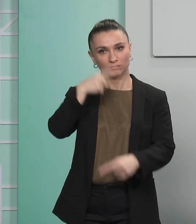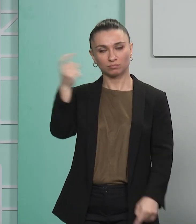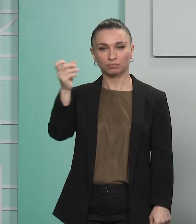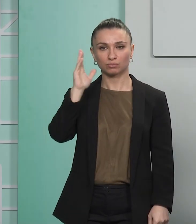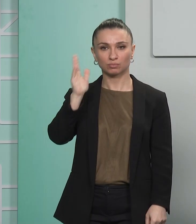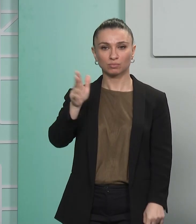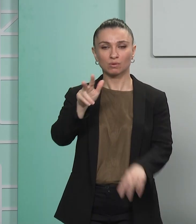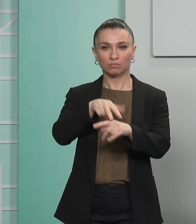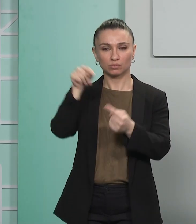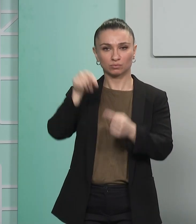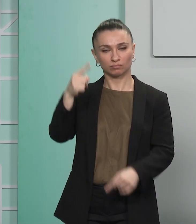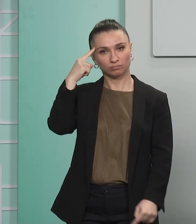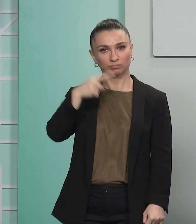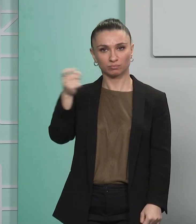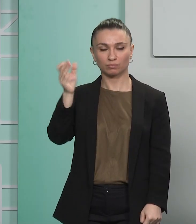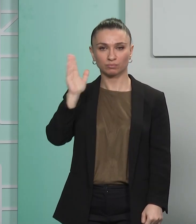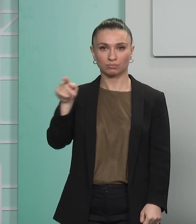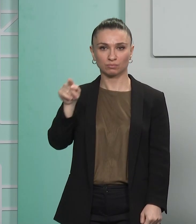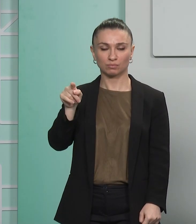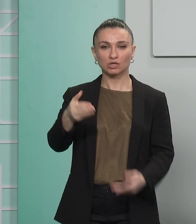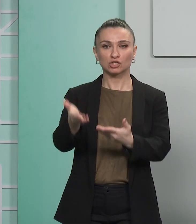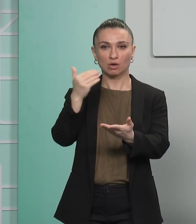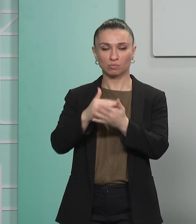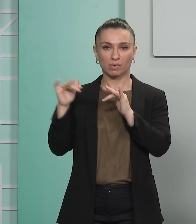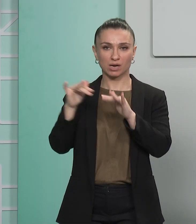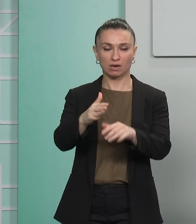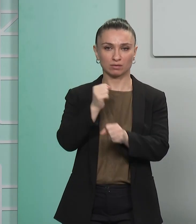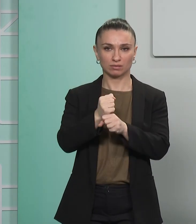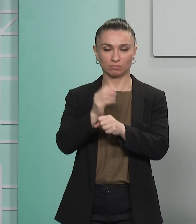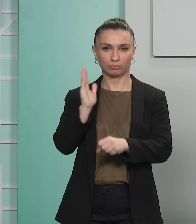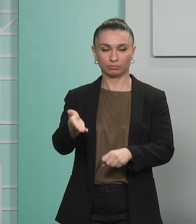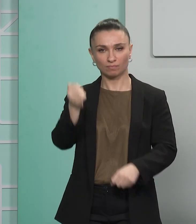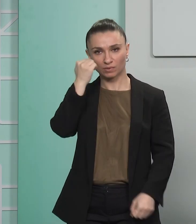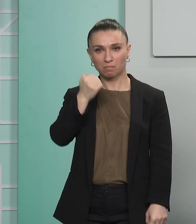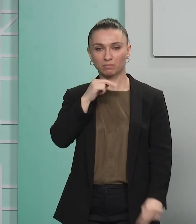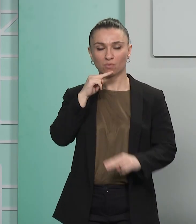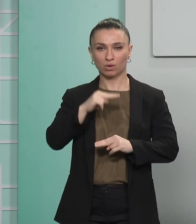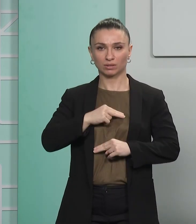გადაიგზავნება შესაბამის ორგანოებში შემდგომი რეაგირებისთვის. მადლობა ყურადღებისთვის.